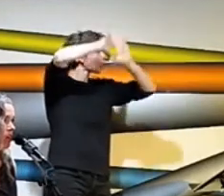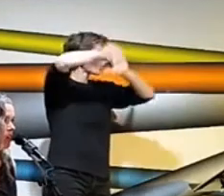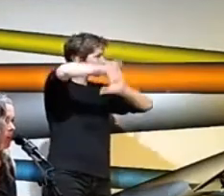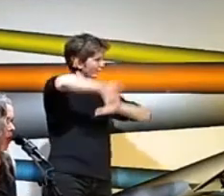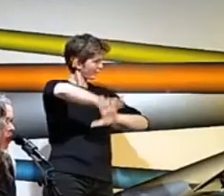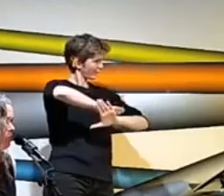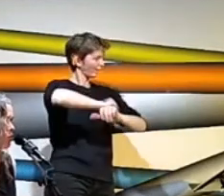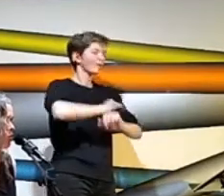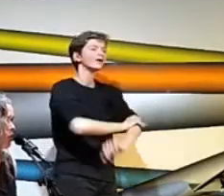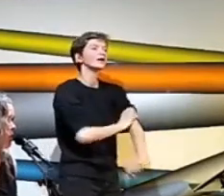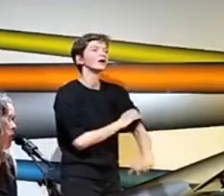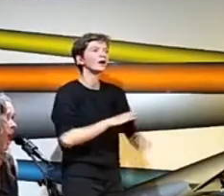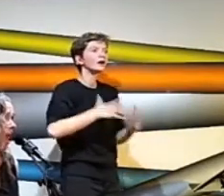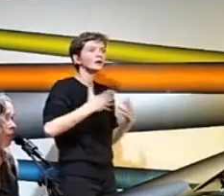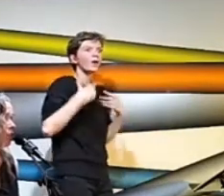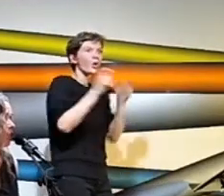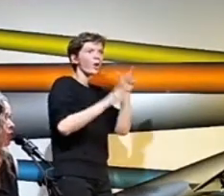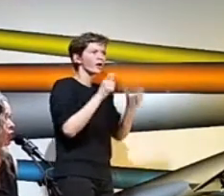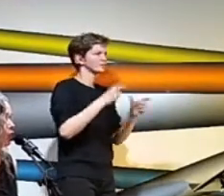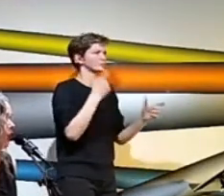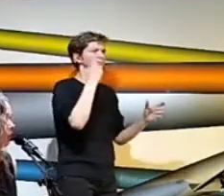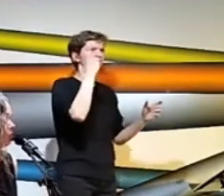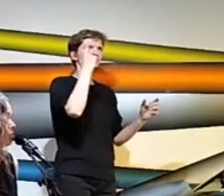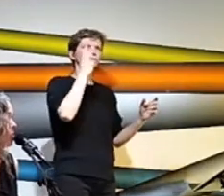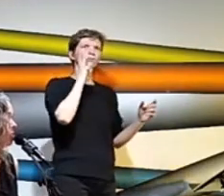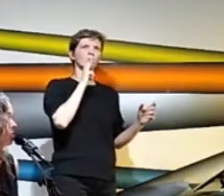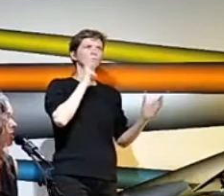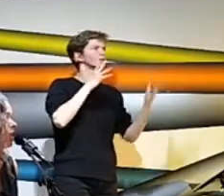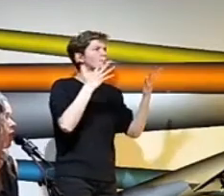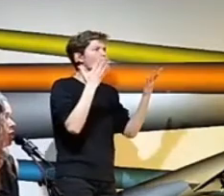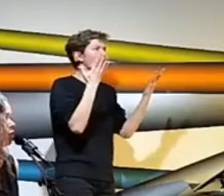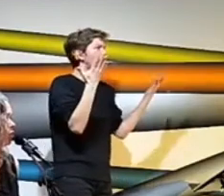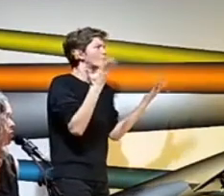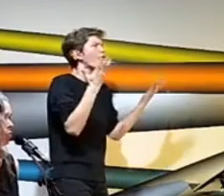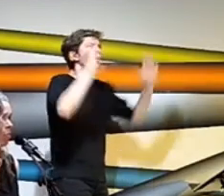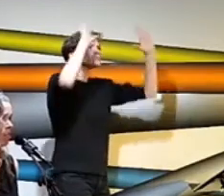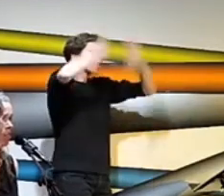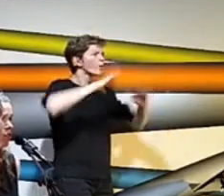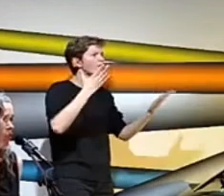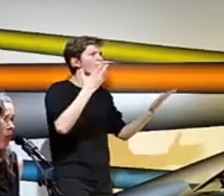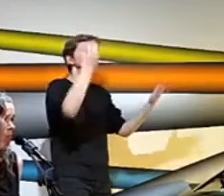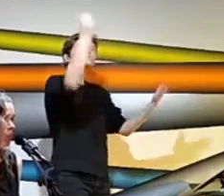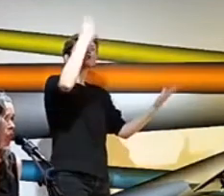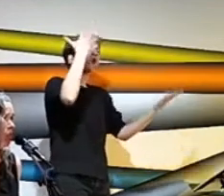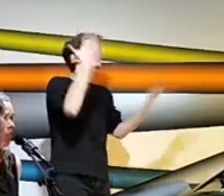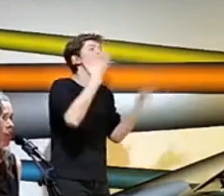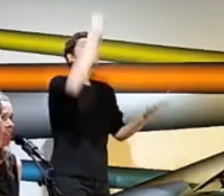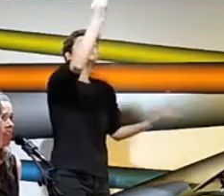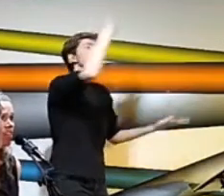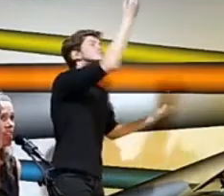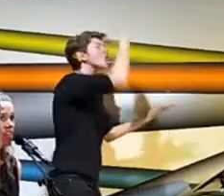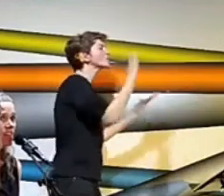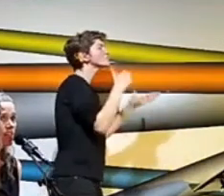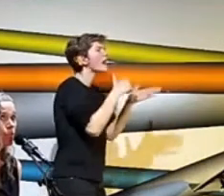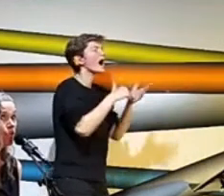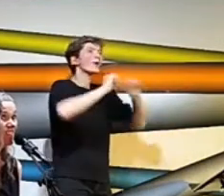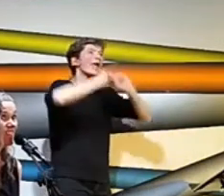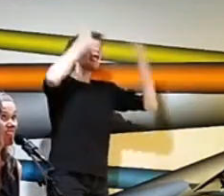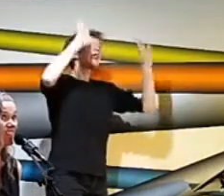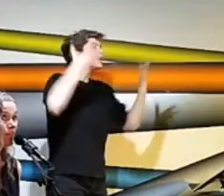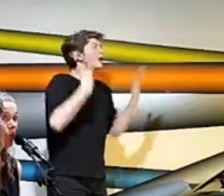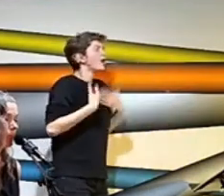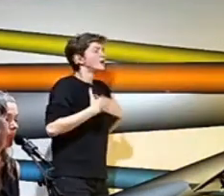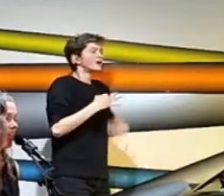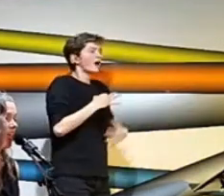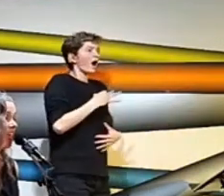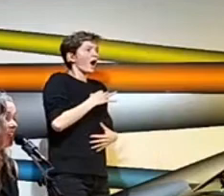Dieser Vent averti par la pluie, le vent annonçait un jour la fin du monde. Les journaux commettaient un termes au moment. Les avis, les avus,